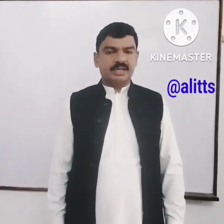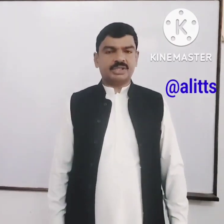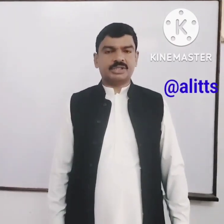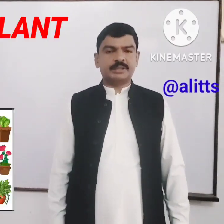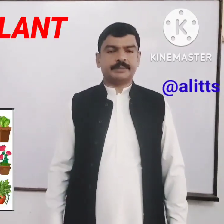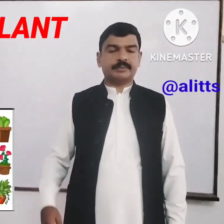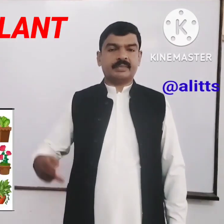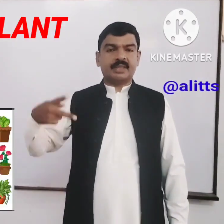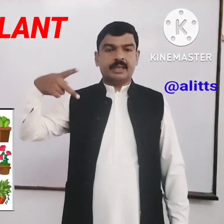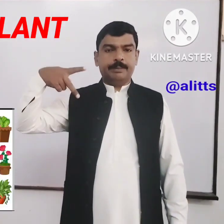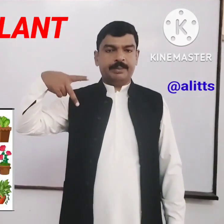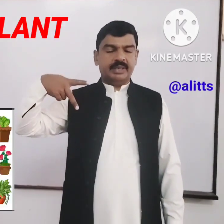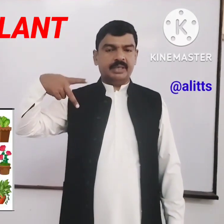प्लांट